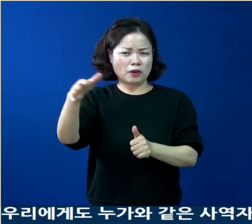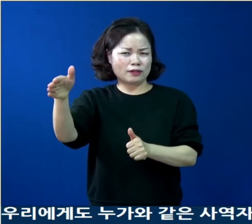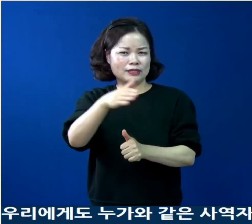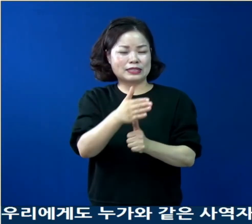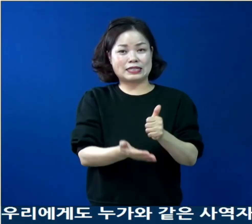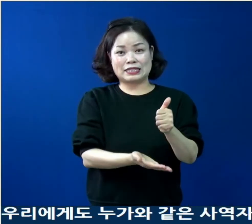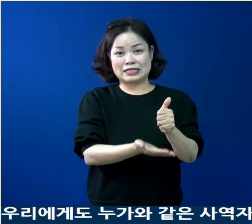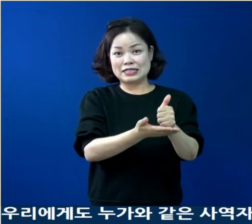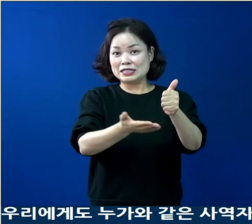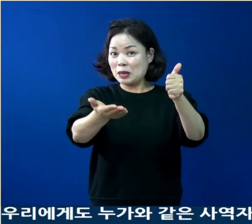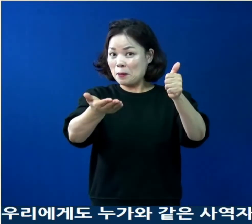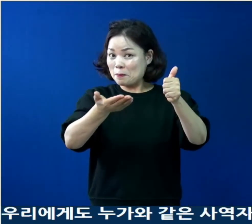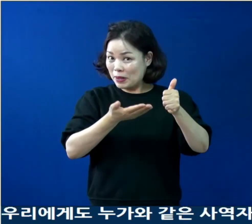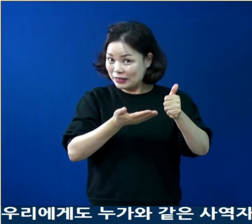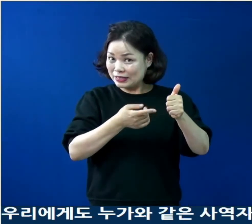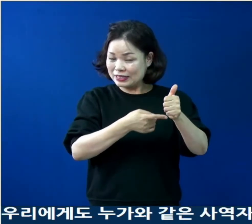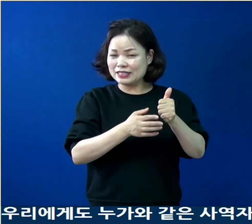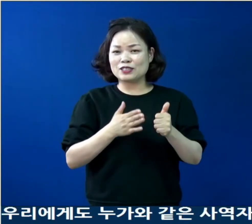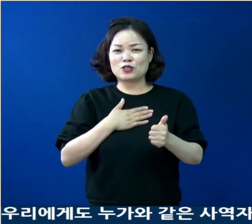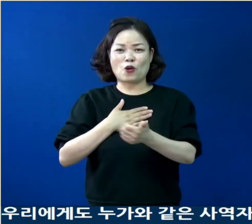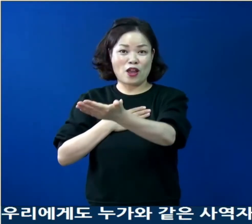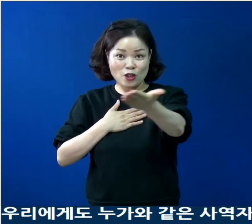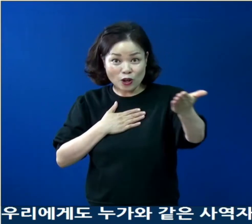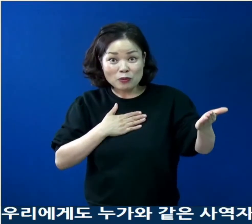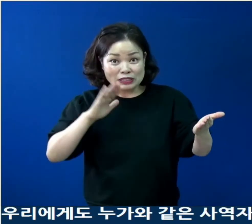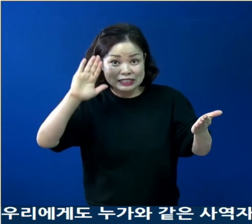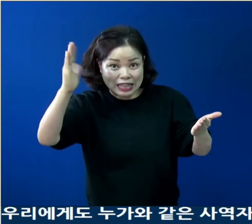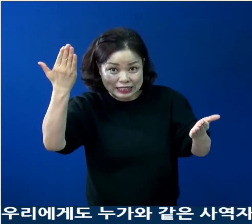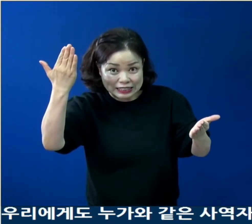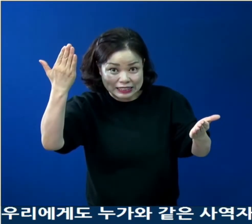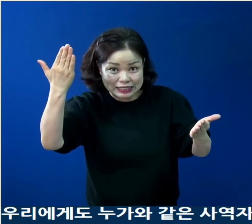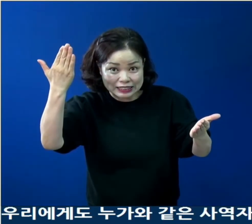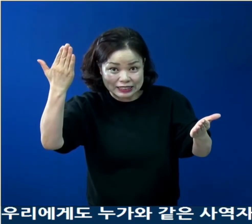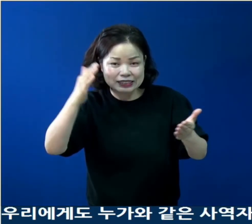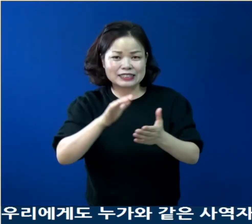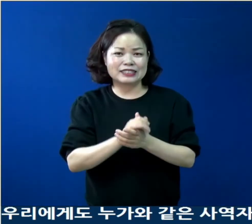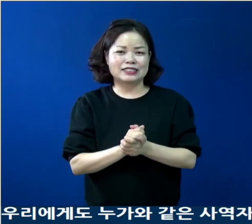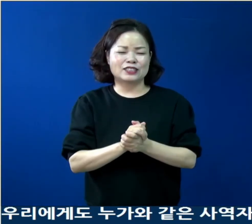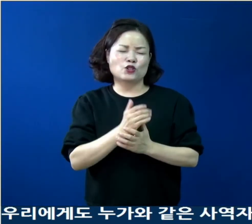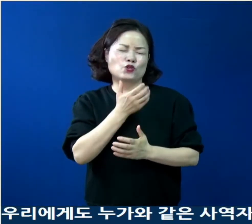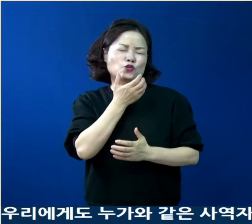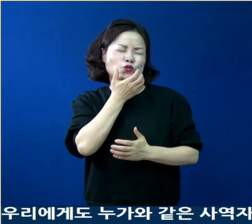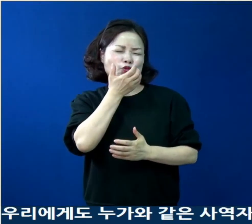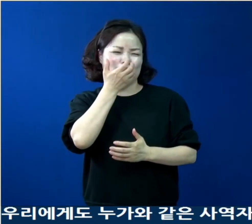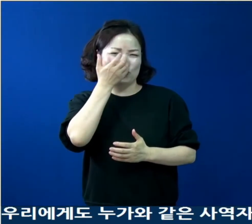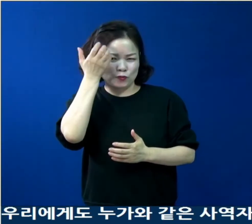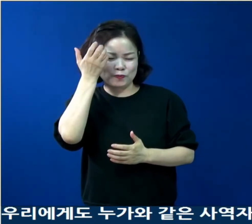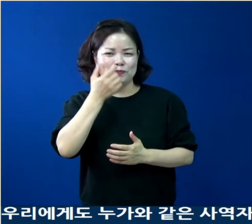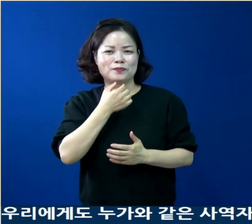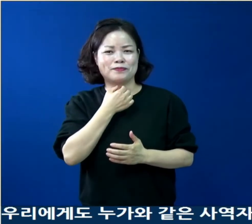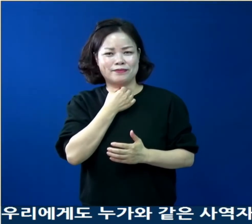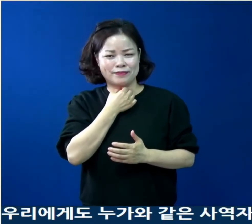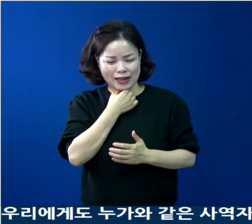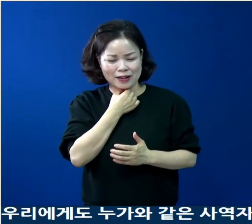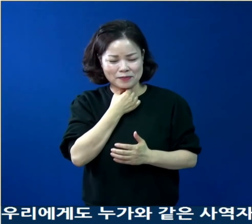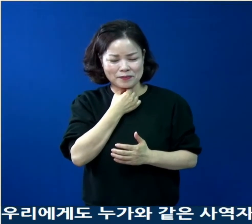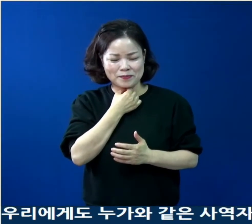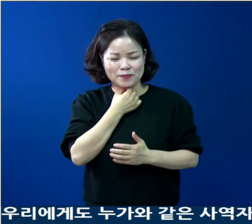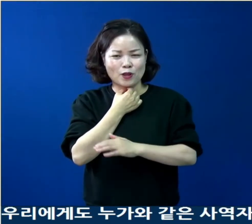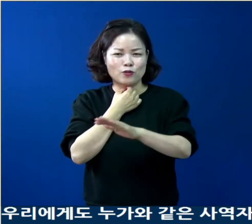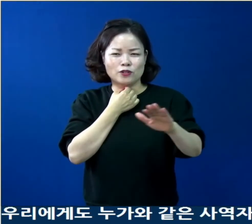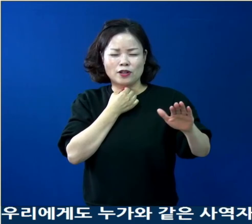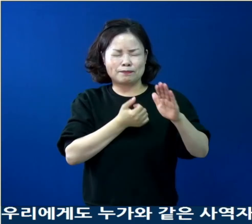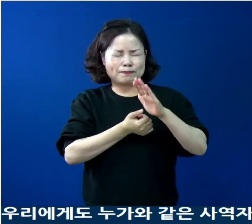칭찬받는 이런 저와 여러분이 되는 이 꿈, 바람, 우리의